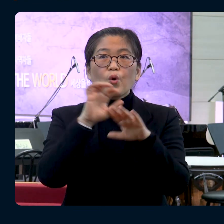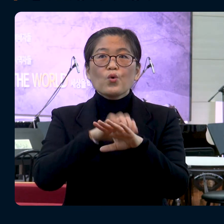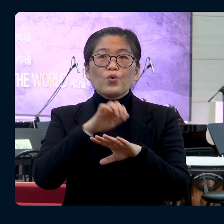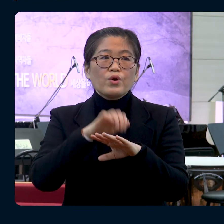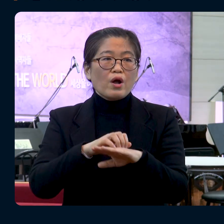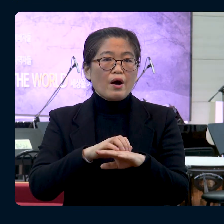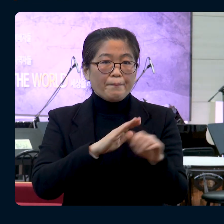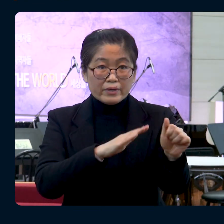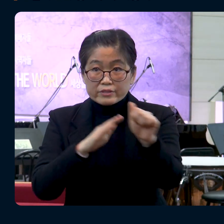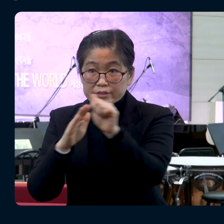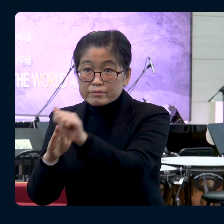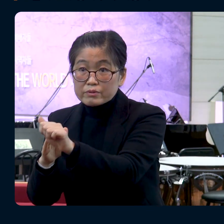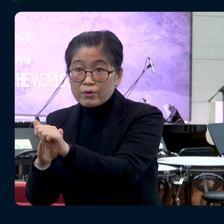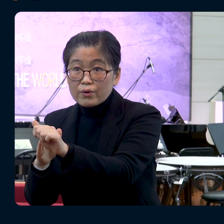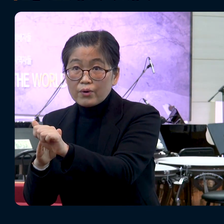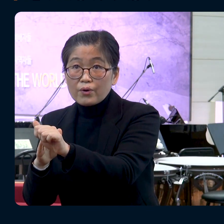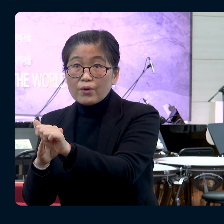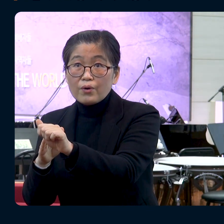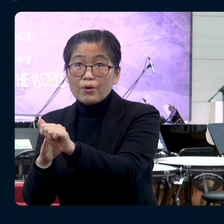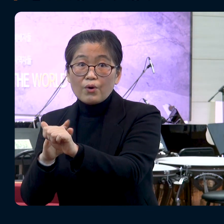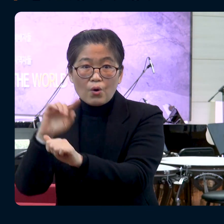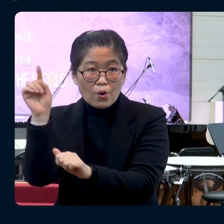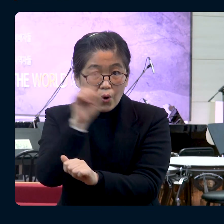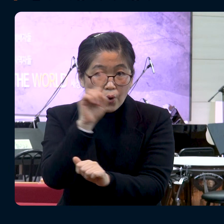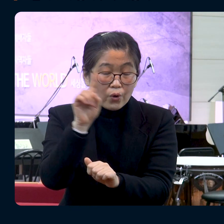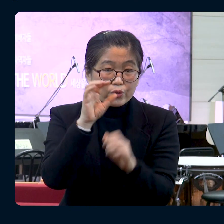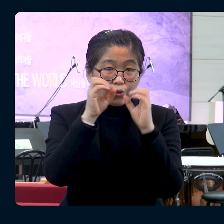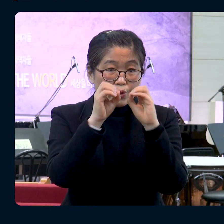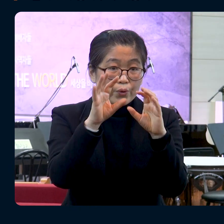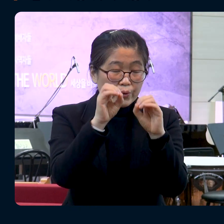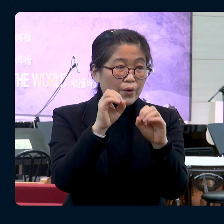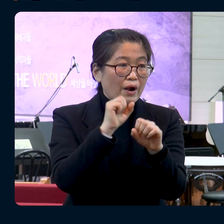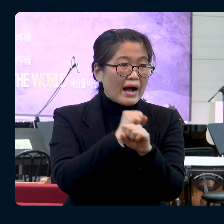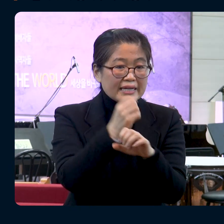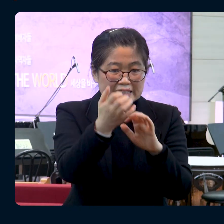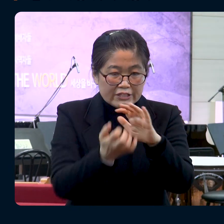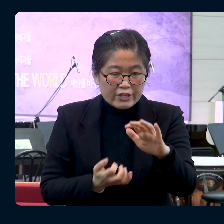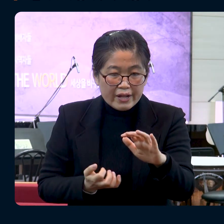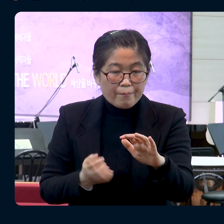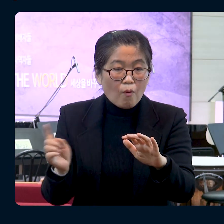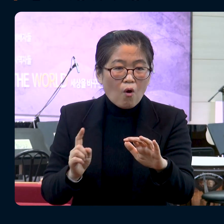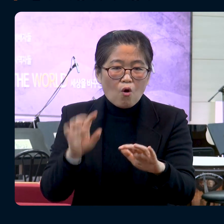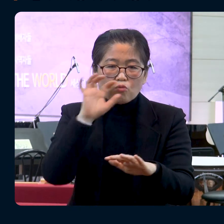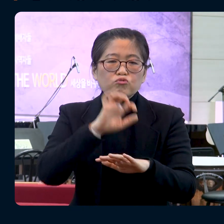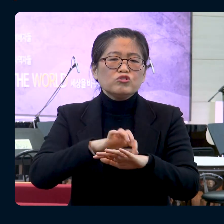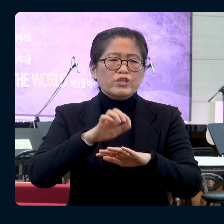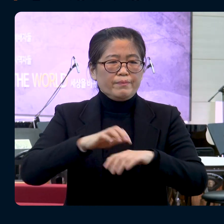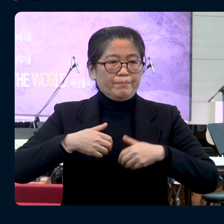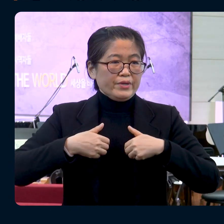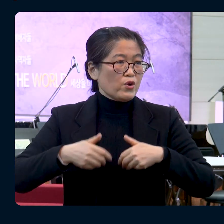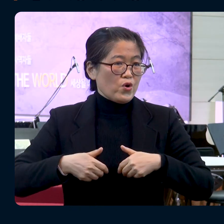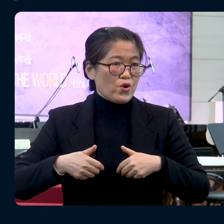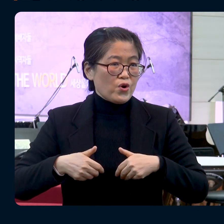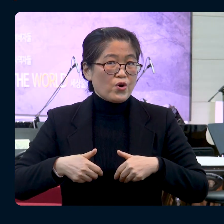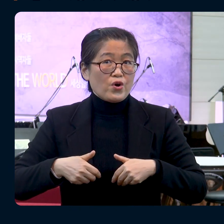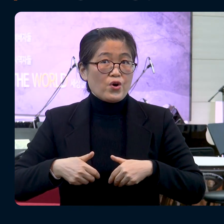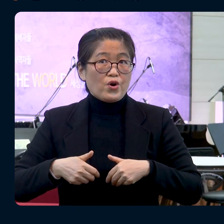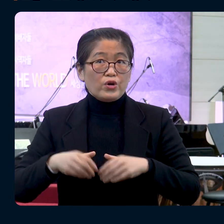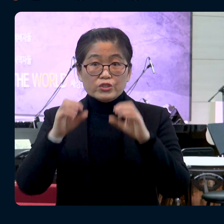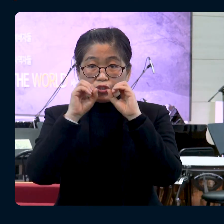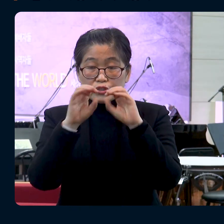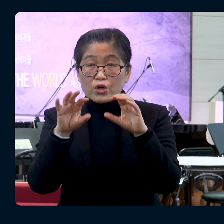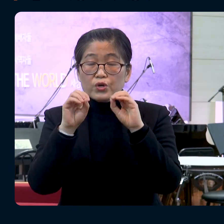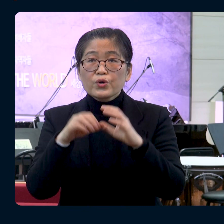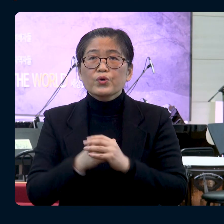훈련을 받으십시오. 선교 훈련을 받으십시오. 예, 어떤 선교를 하든지 간에 먼저 훈련을 받아야 합니다. 예,